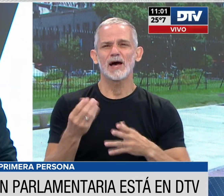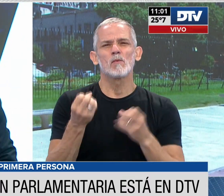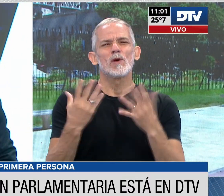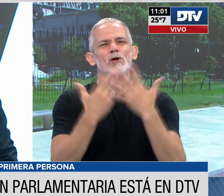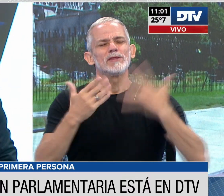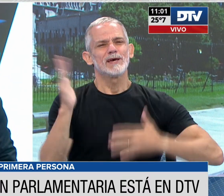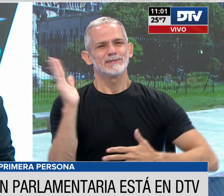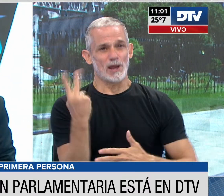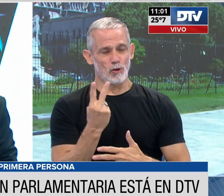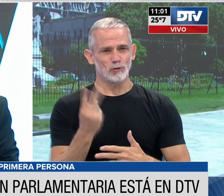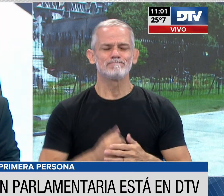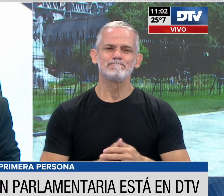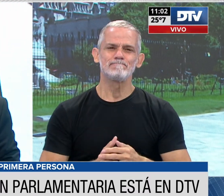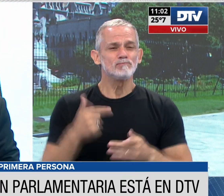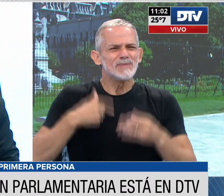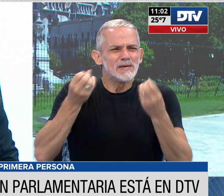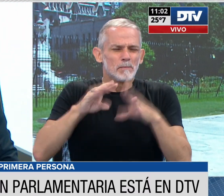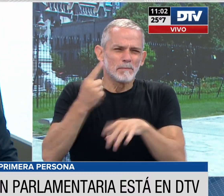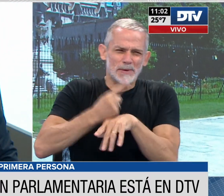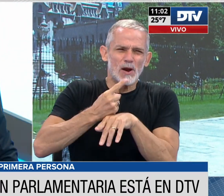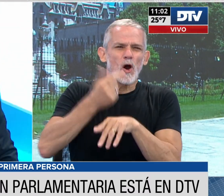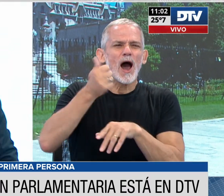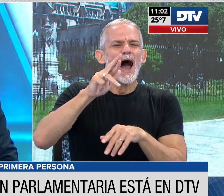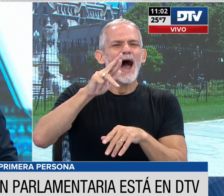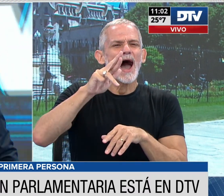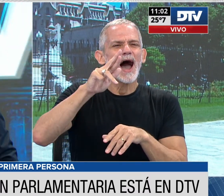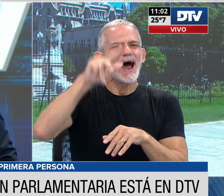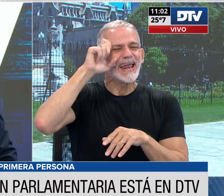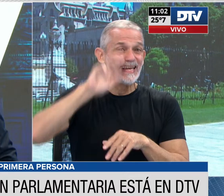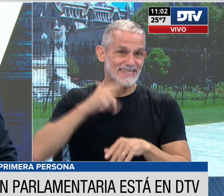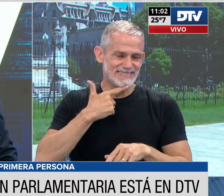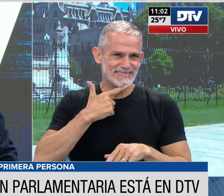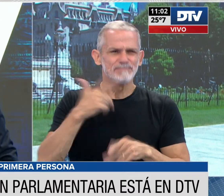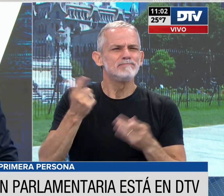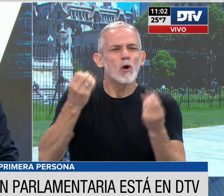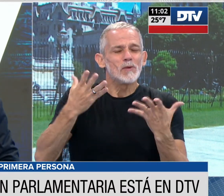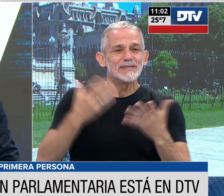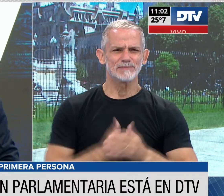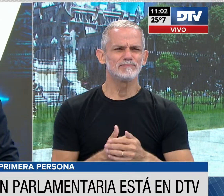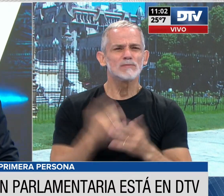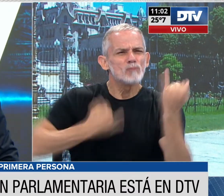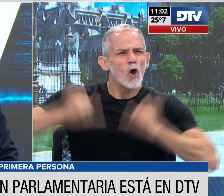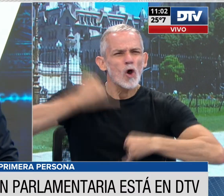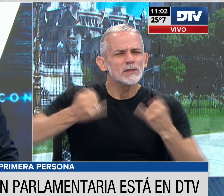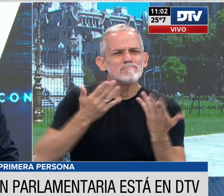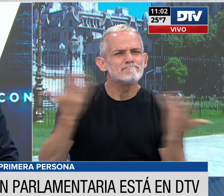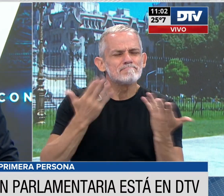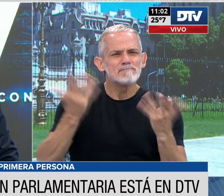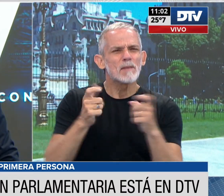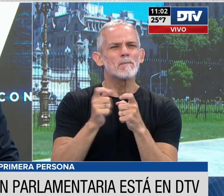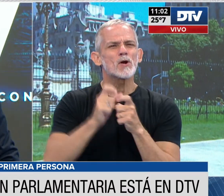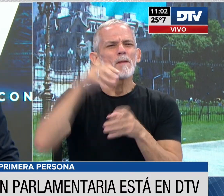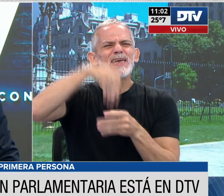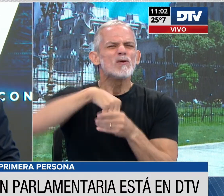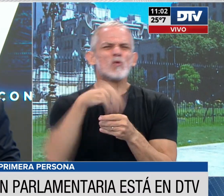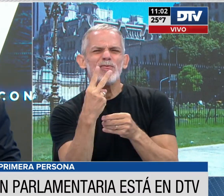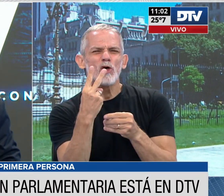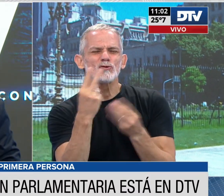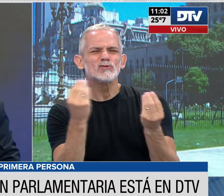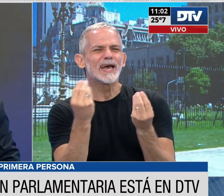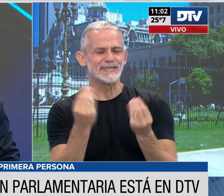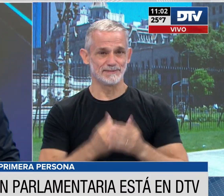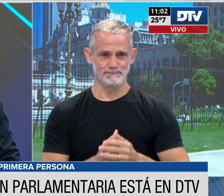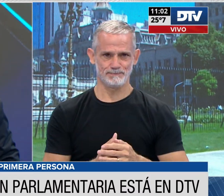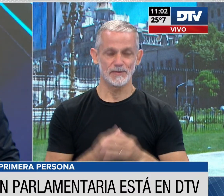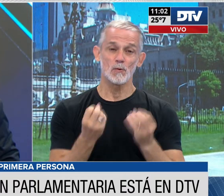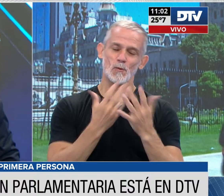buenos días. Y comienzo con Aleris. Aleris, ¿cómo te va? Decime, ¿de qué se trata Incluidos, por favor? A ver. Buen